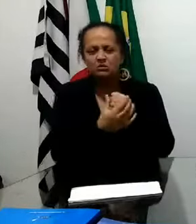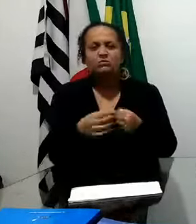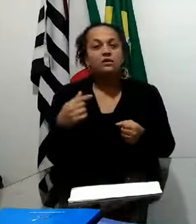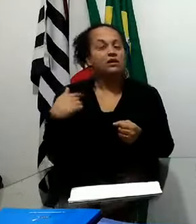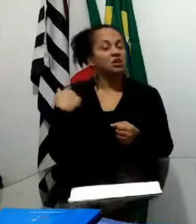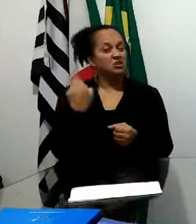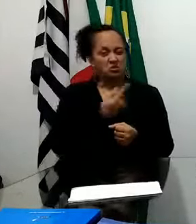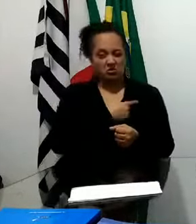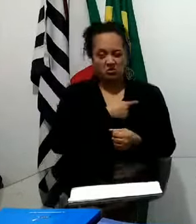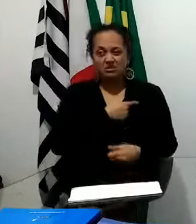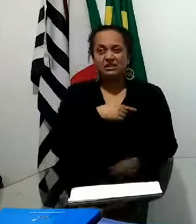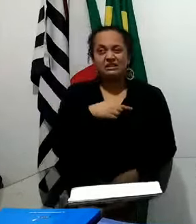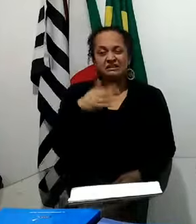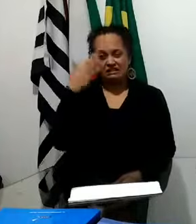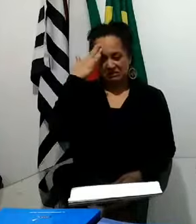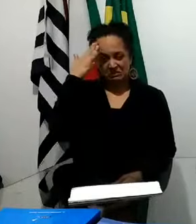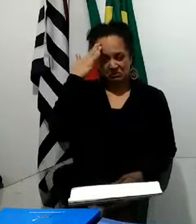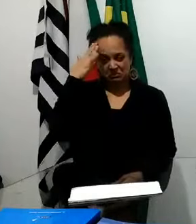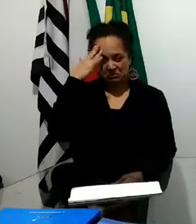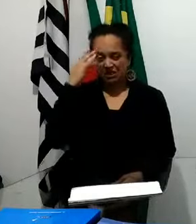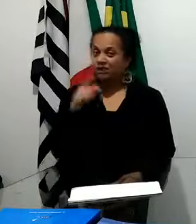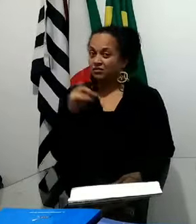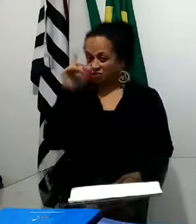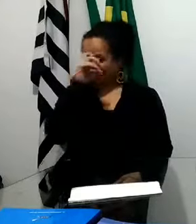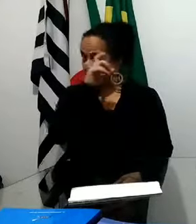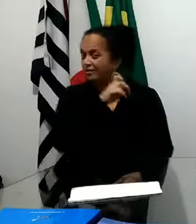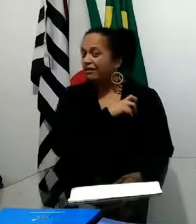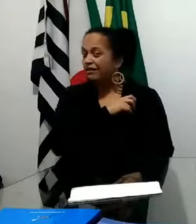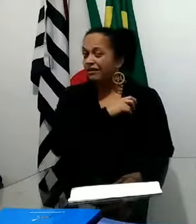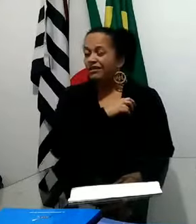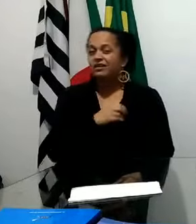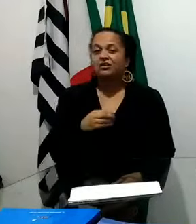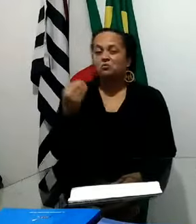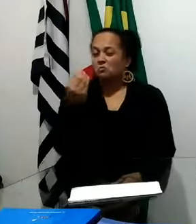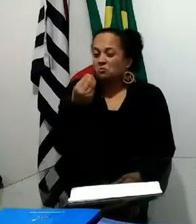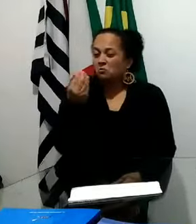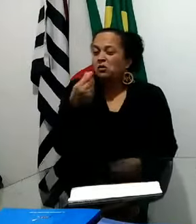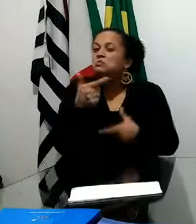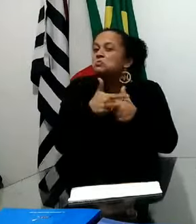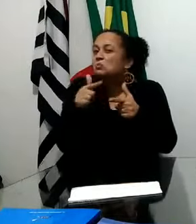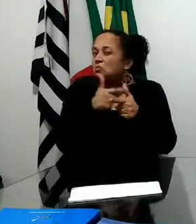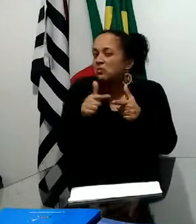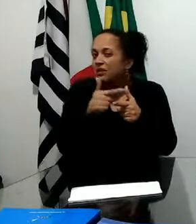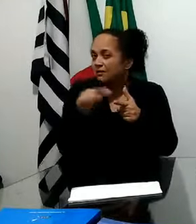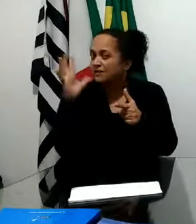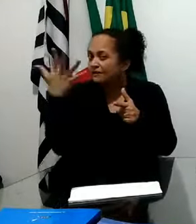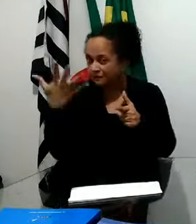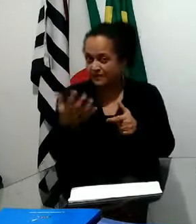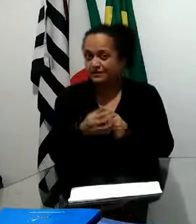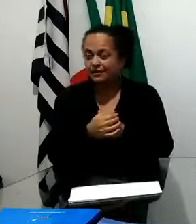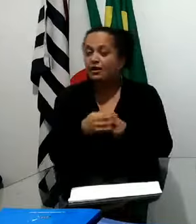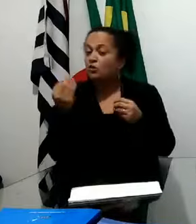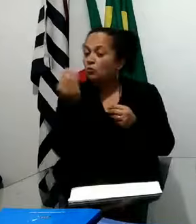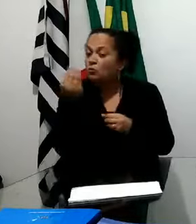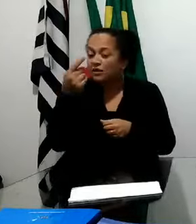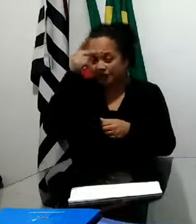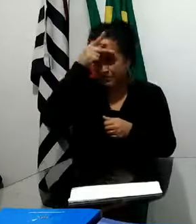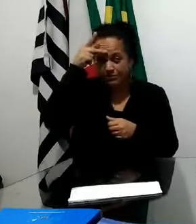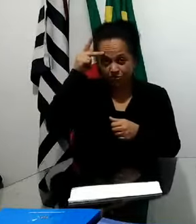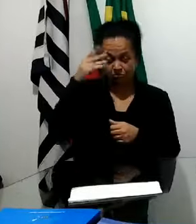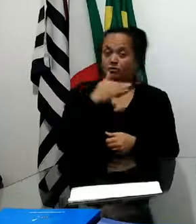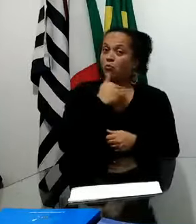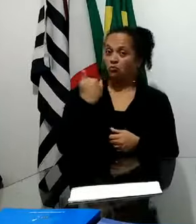precise se proteger de algumas coisas. Mas quantas coisas estão por vir, se nós estivermos vivos, nós vamos ver. Se não estivermos